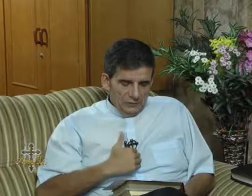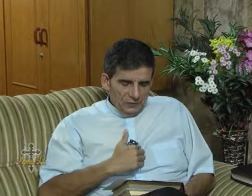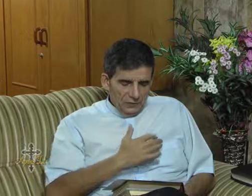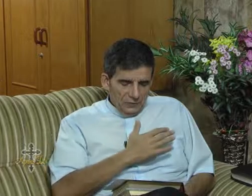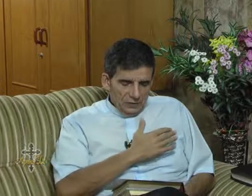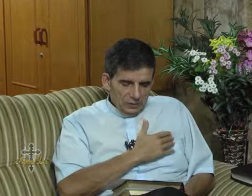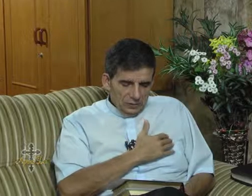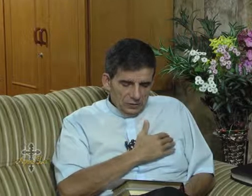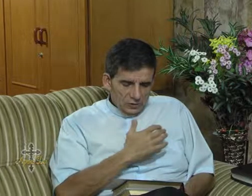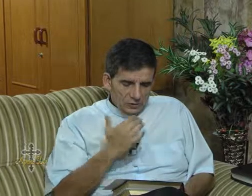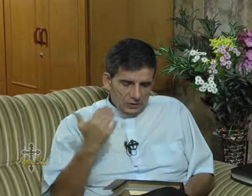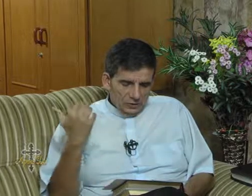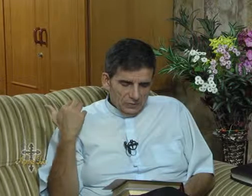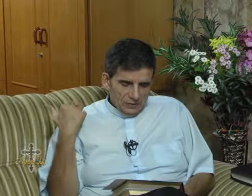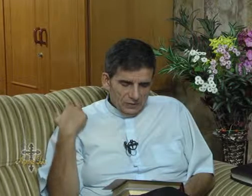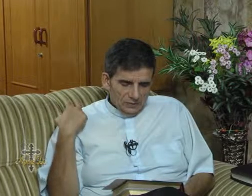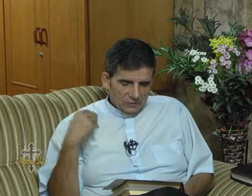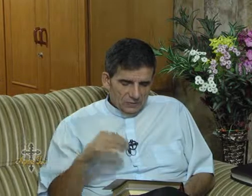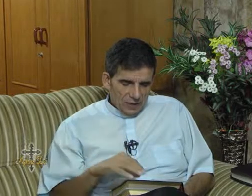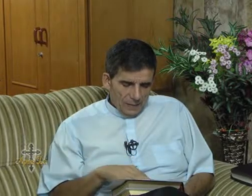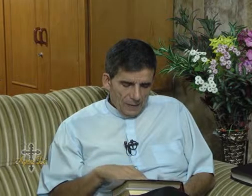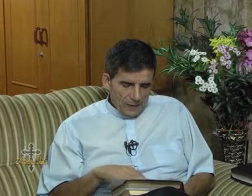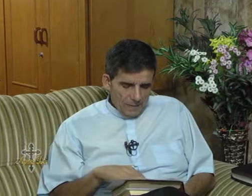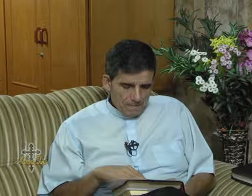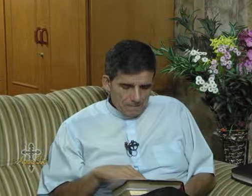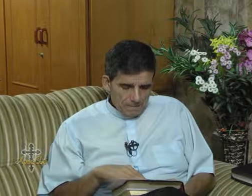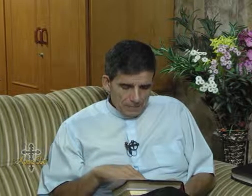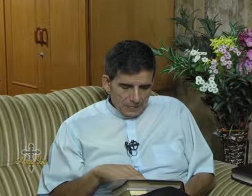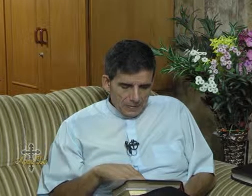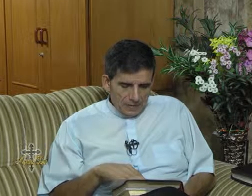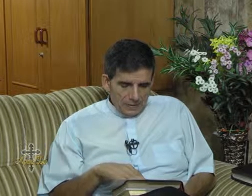do Filho e do Espírito Santo. Amém.